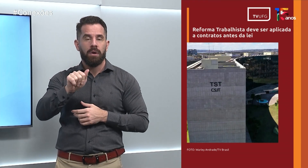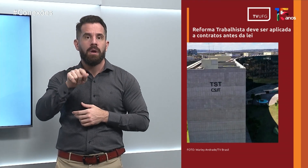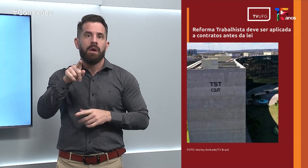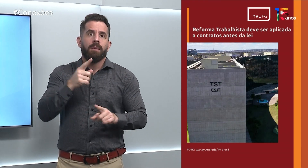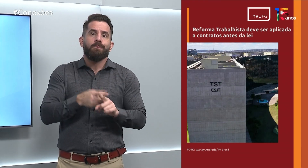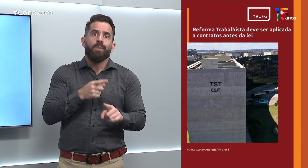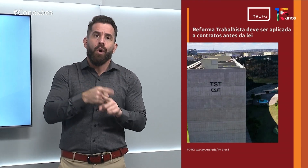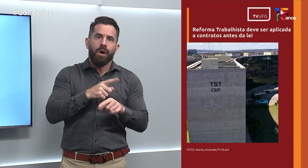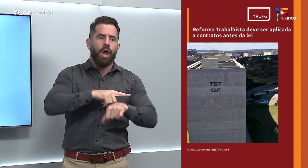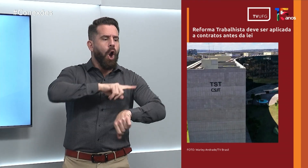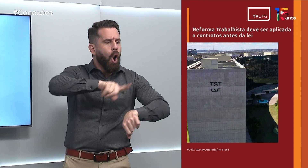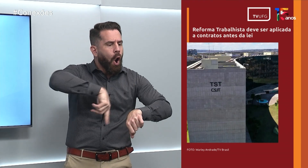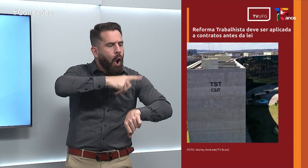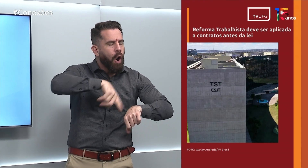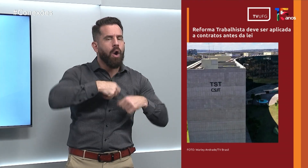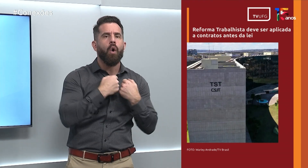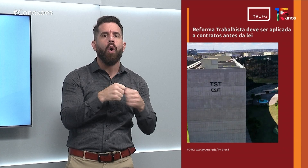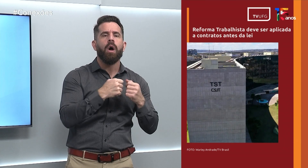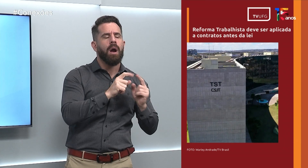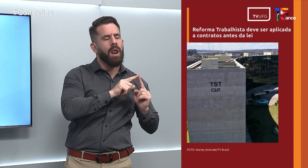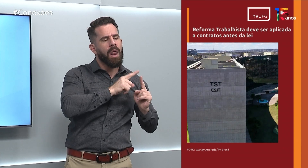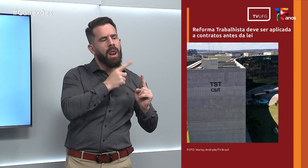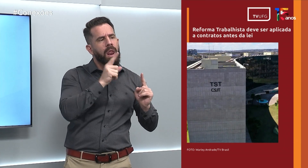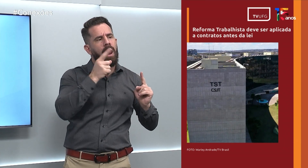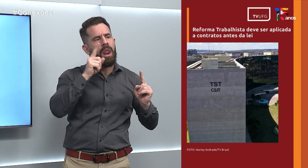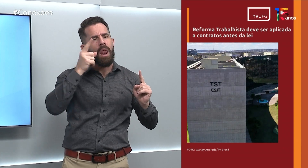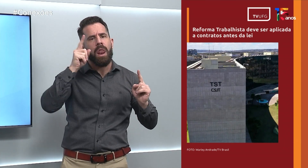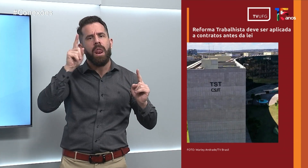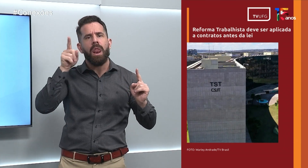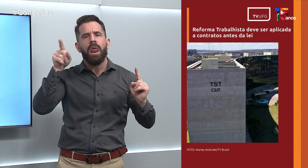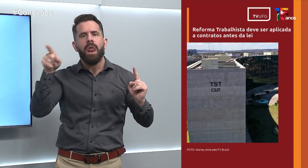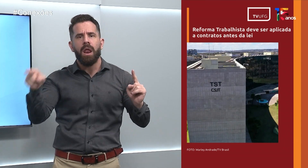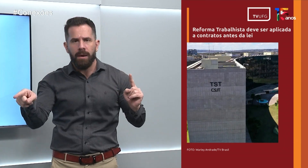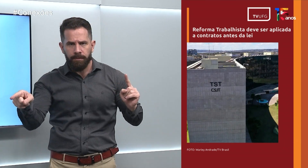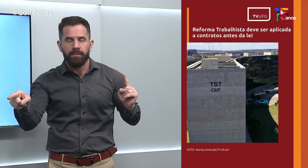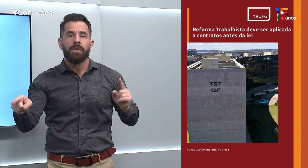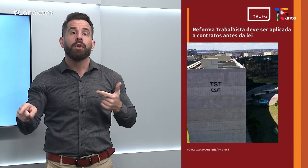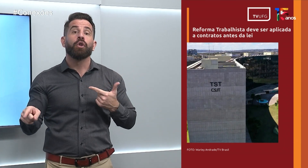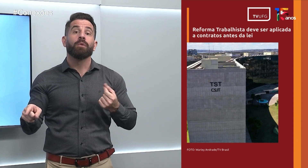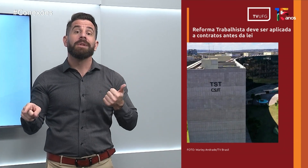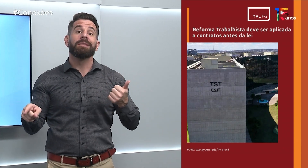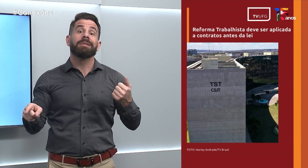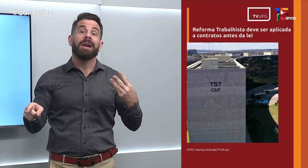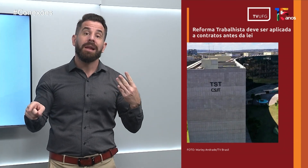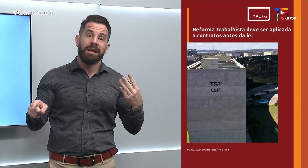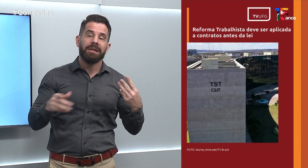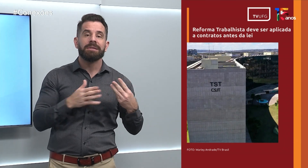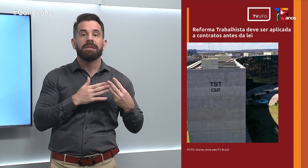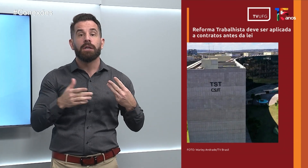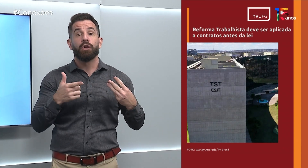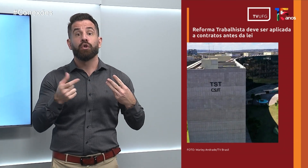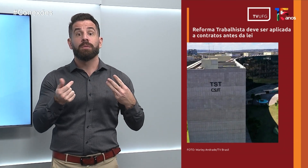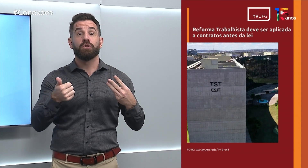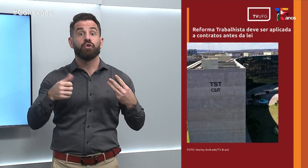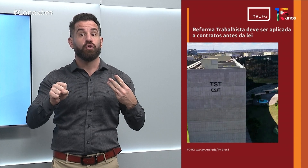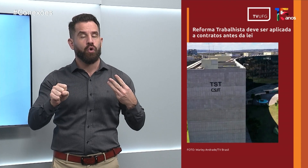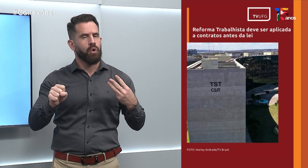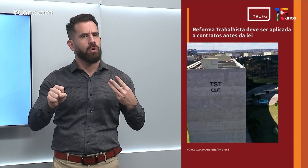pela empresa no período entre 2013 e 2018. Com a decisão do